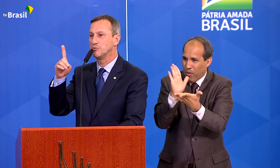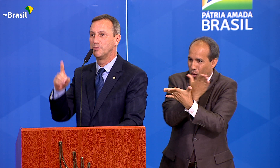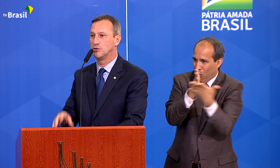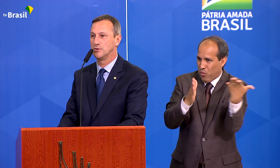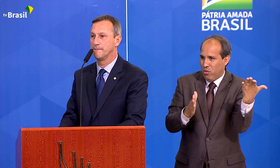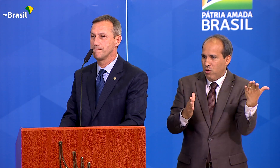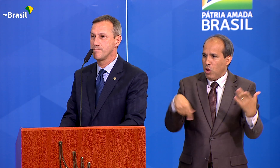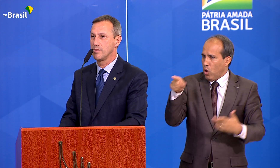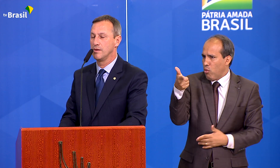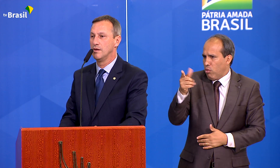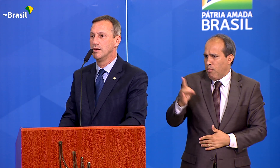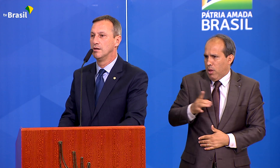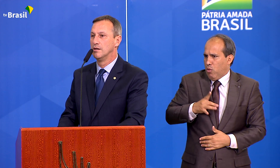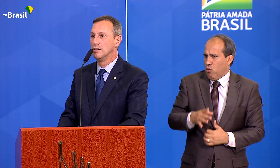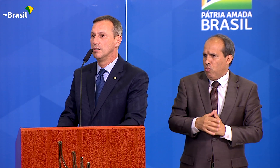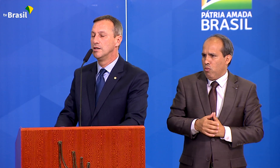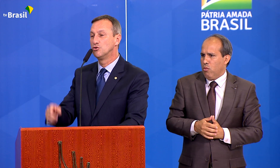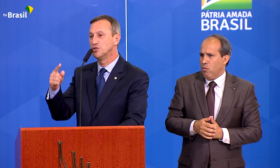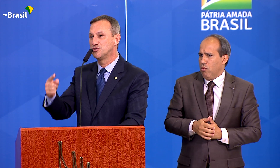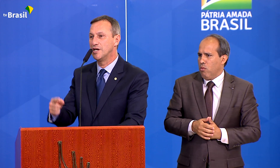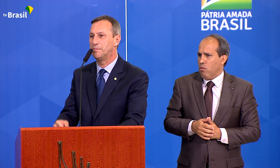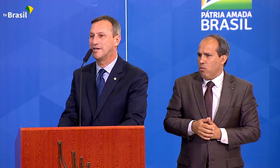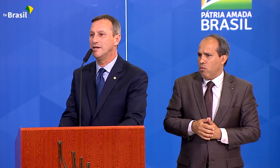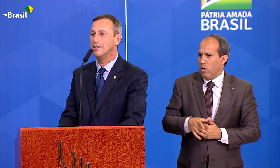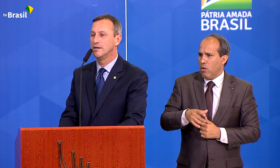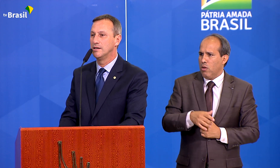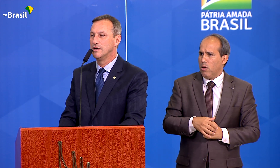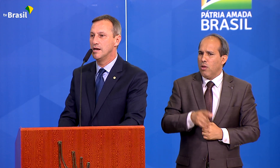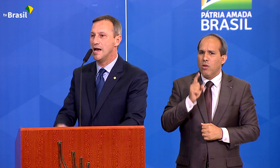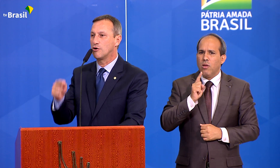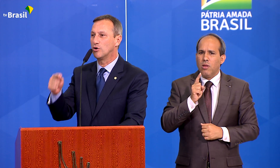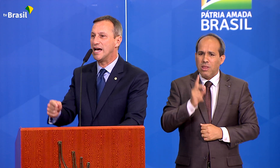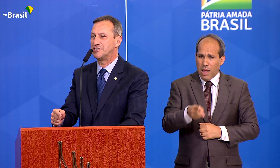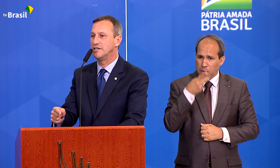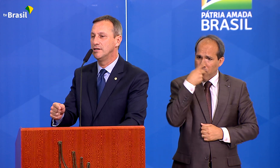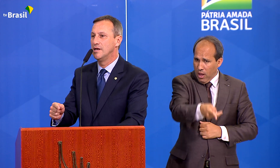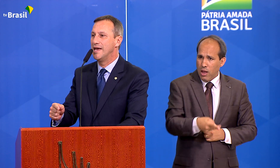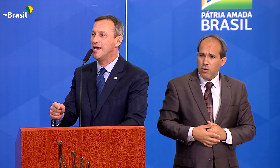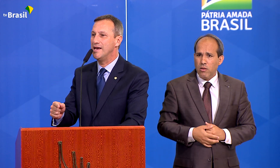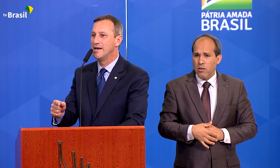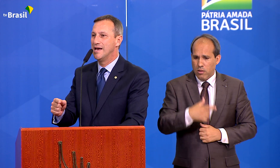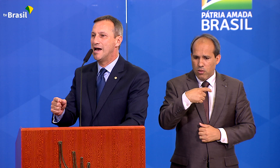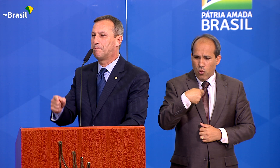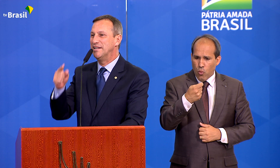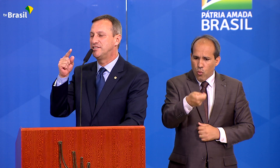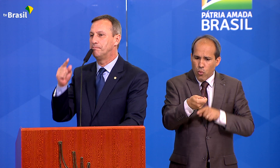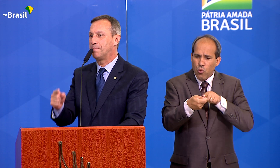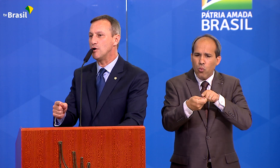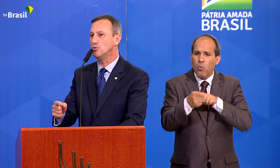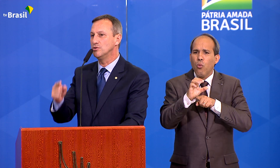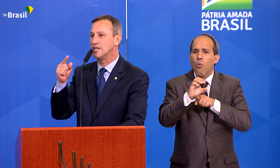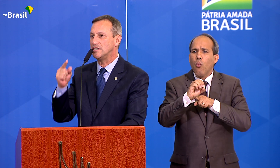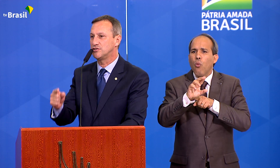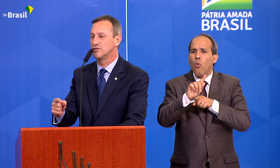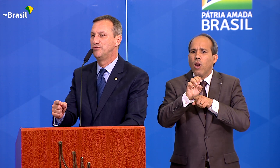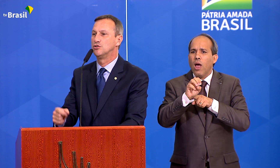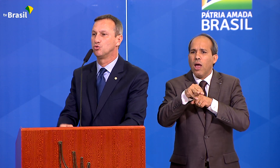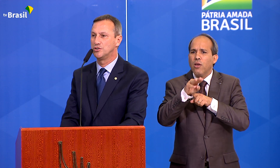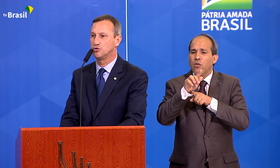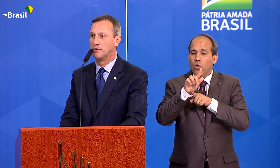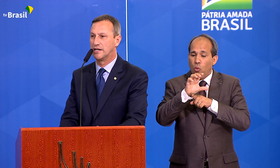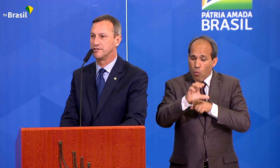próximo não temos medo e eu digo sempre que a coragem é a principal